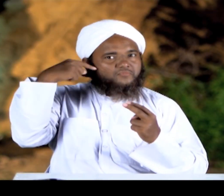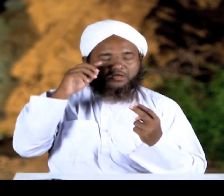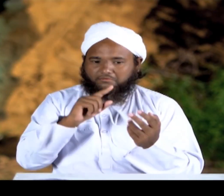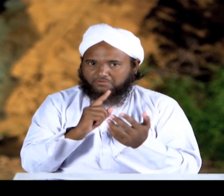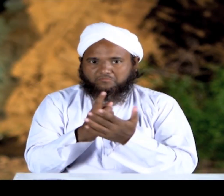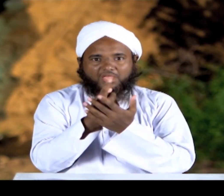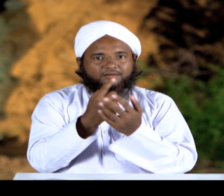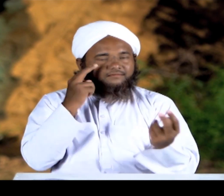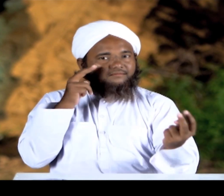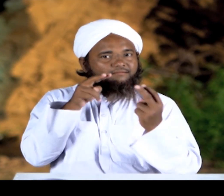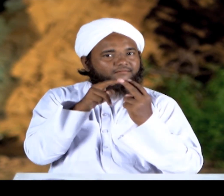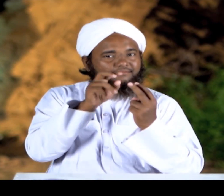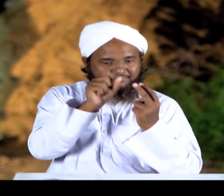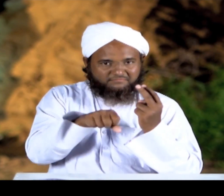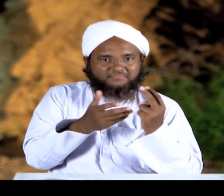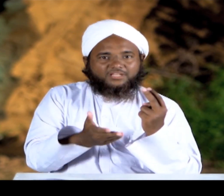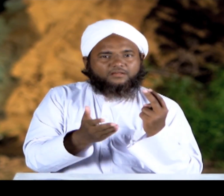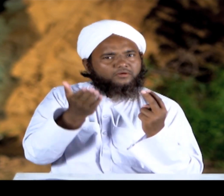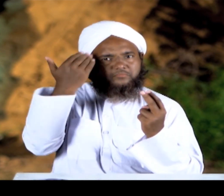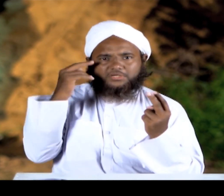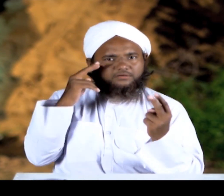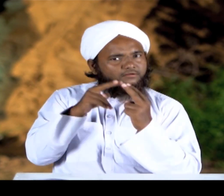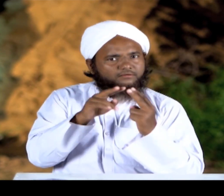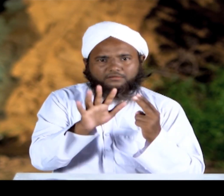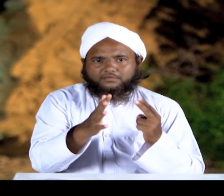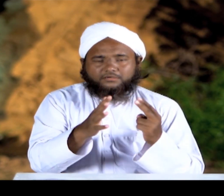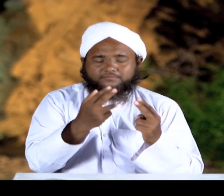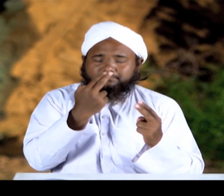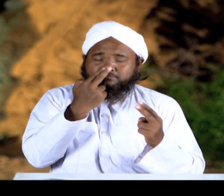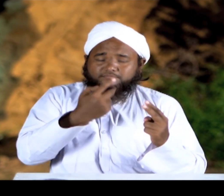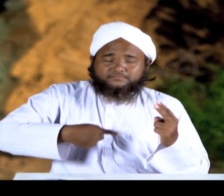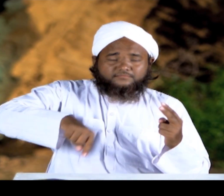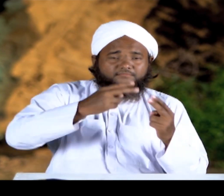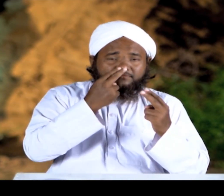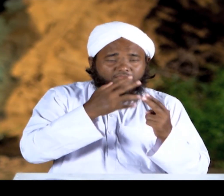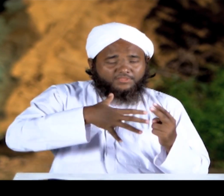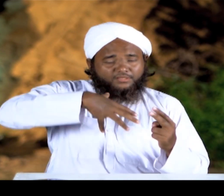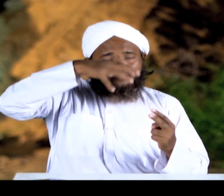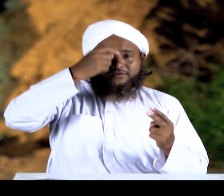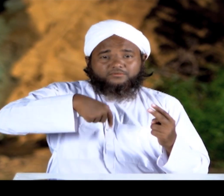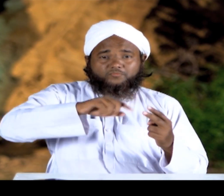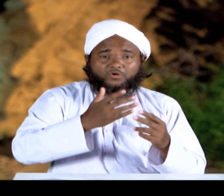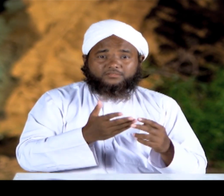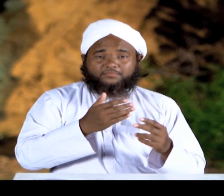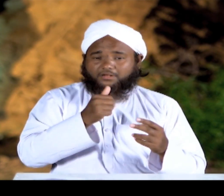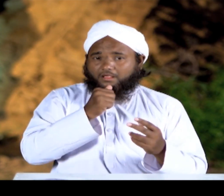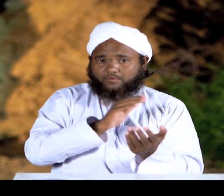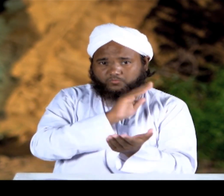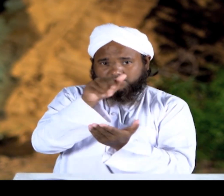جمال میری آنکھ نے کبھی نہیں دیکھا تھا اور ایسی خوشبو میں نے کبھی نہیں سونگھی تھی۔ وہ میرے والد مرحوم کے